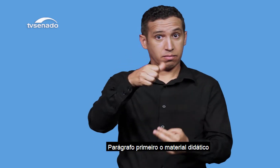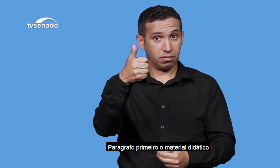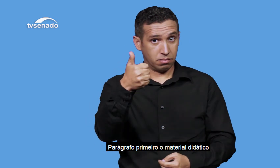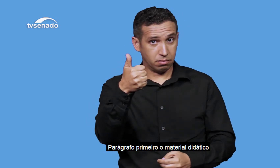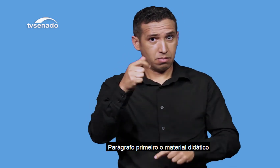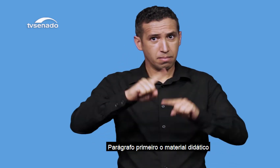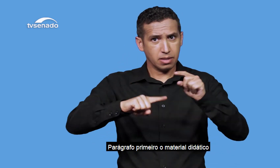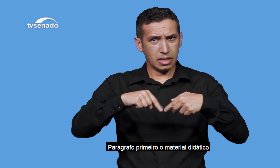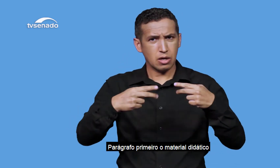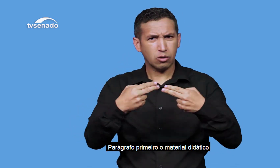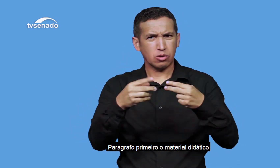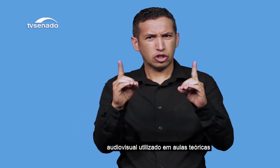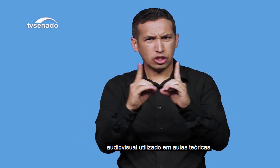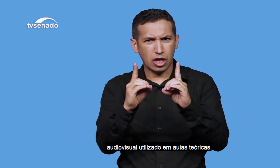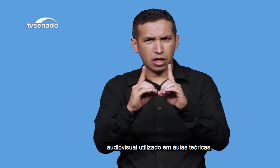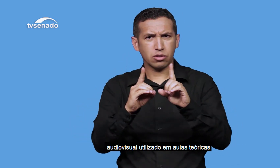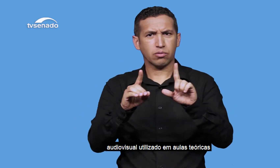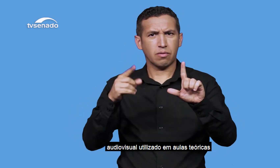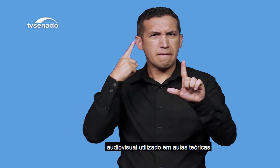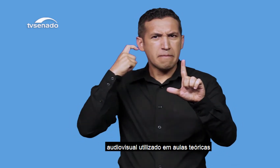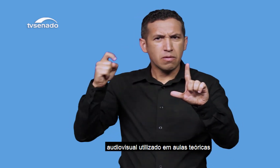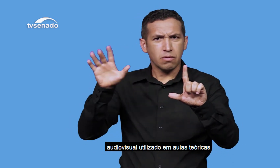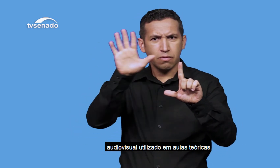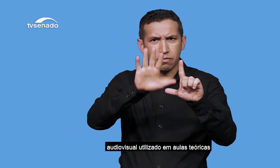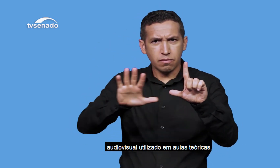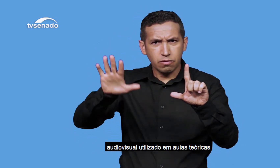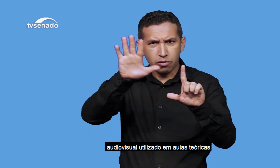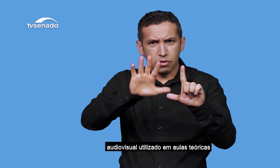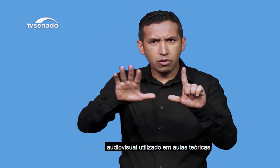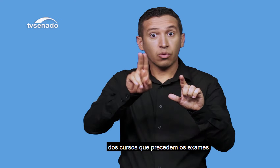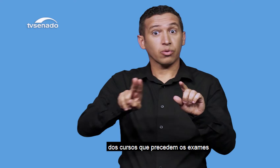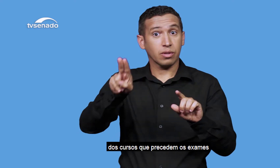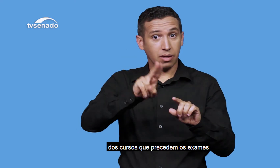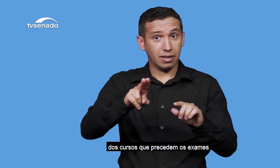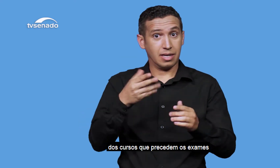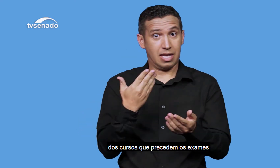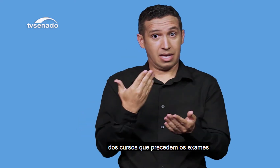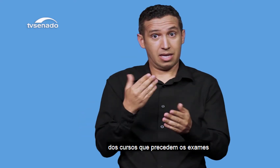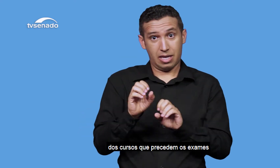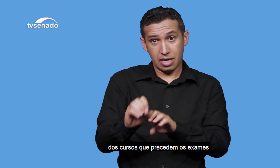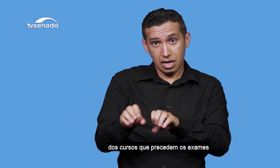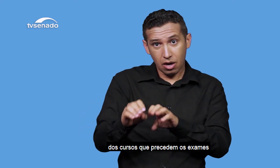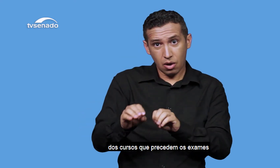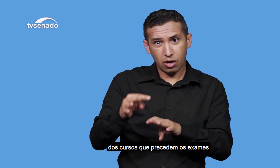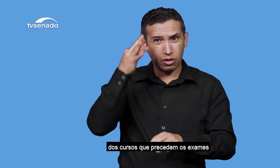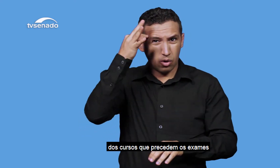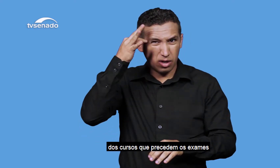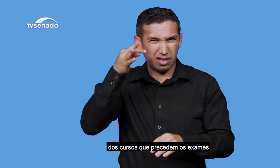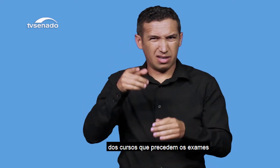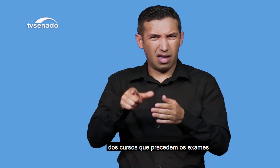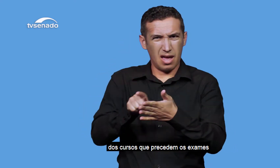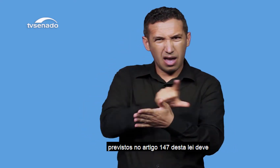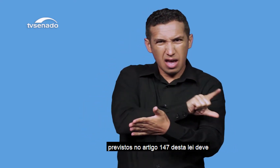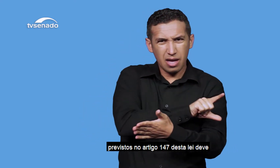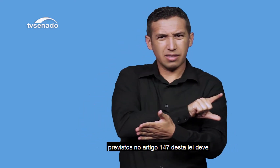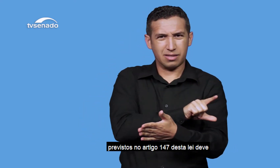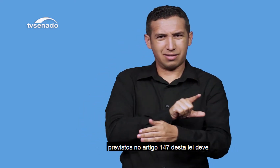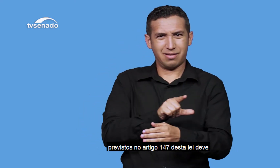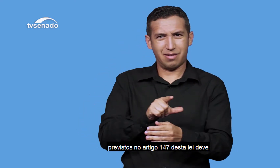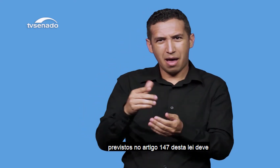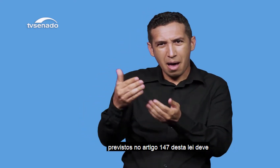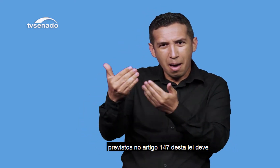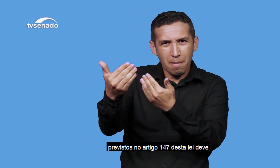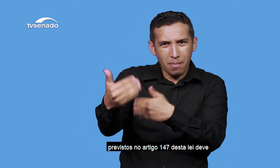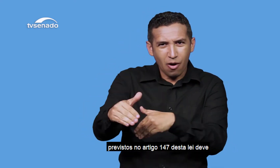primeiro o material didático audiovisual utilizado em aulas teóricas dos cursos que precedem os exames previstos